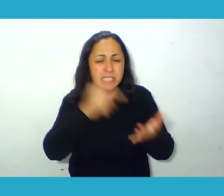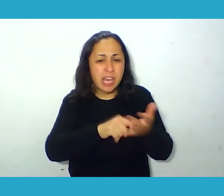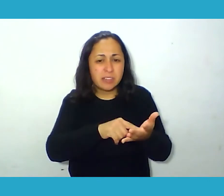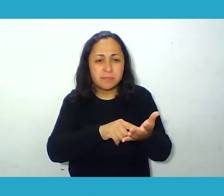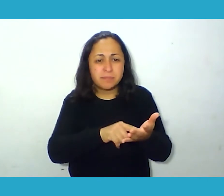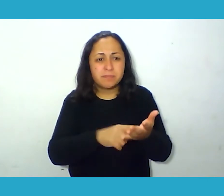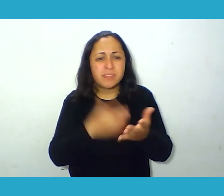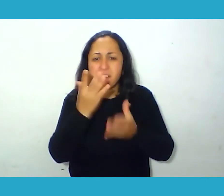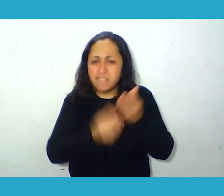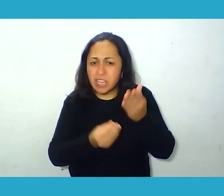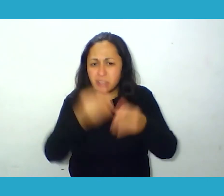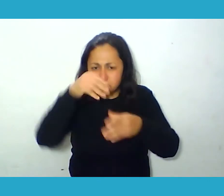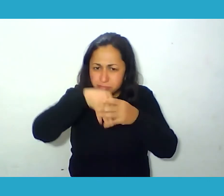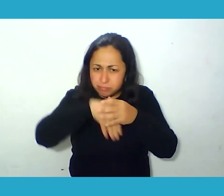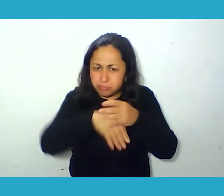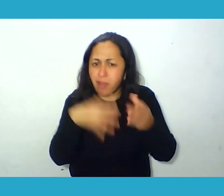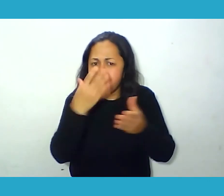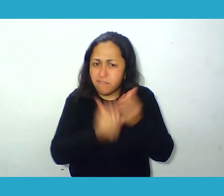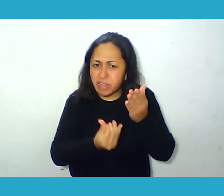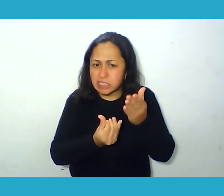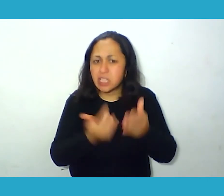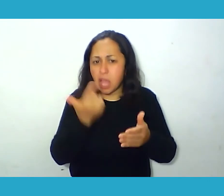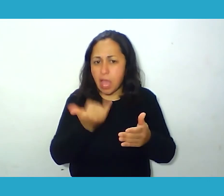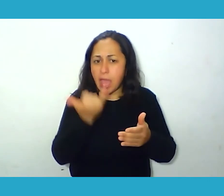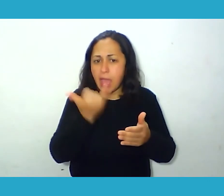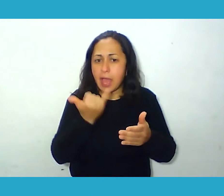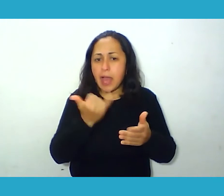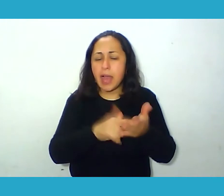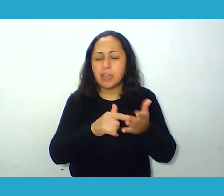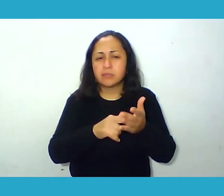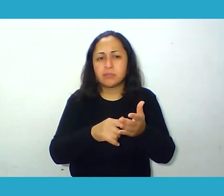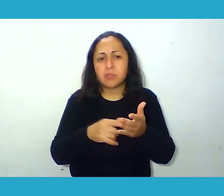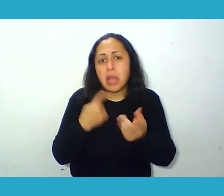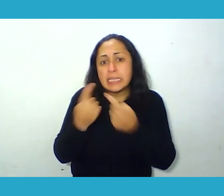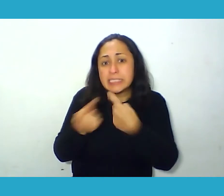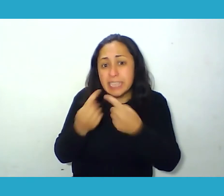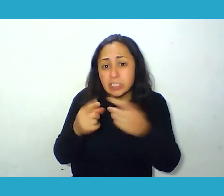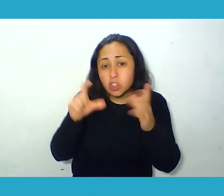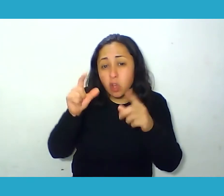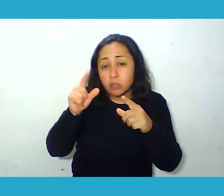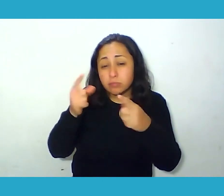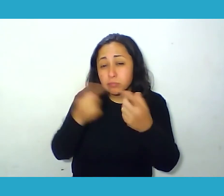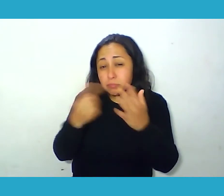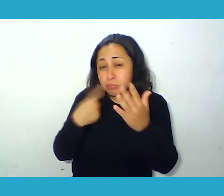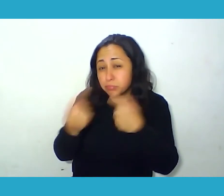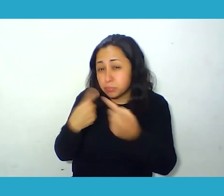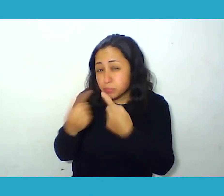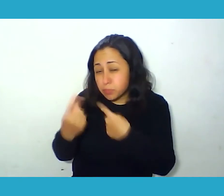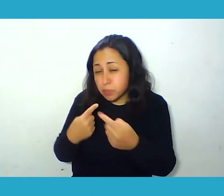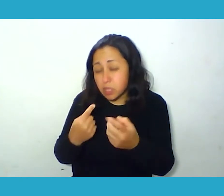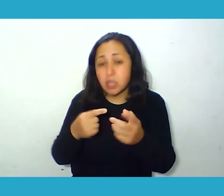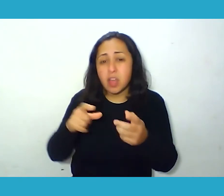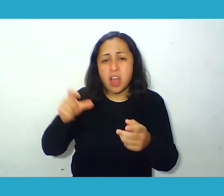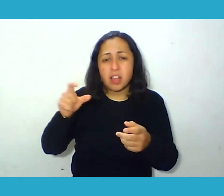adolece de fallas profundas. En primer lugar, para un censo de hace más de 11 años, asocia su lenguaje con el